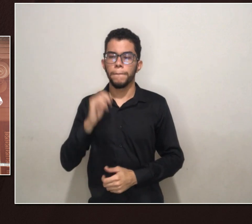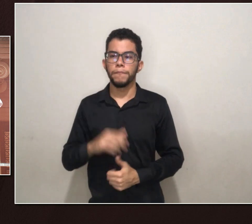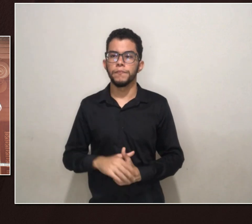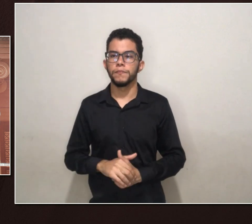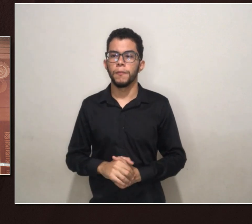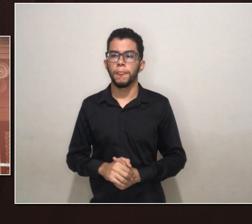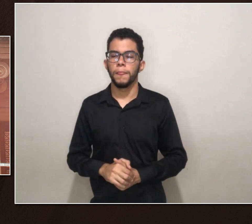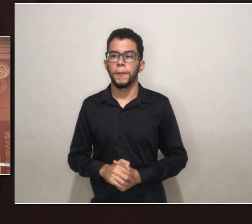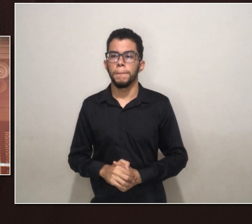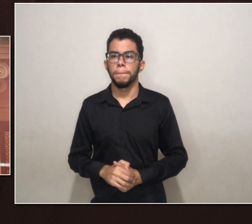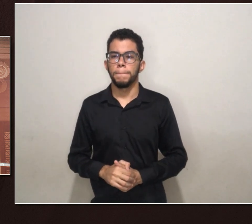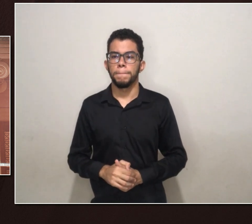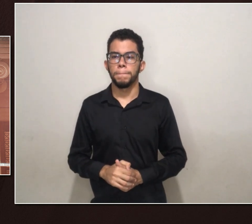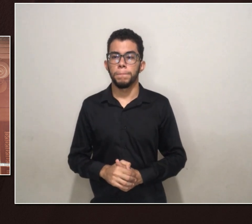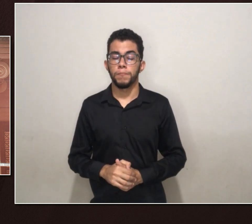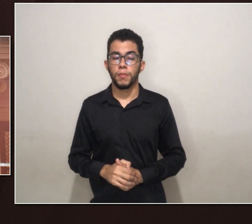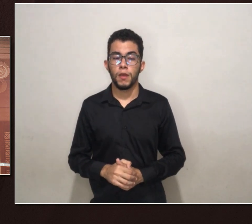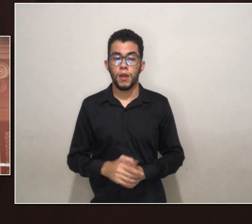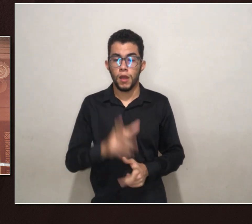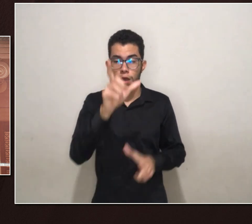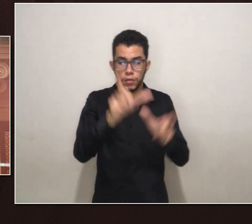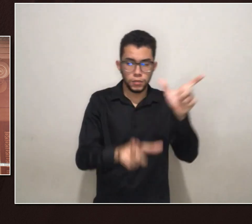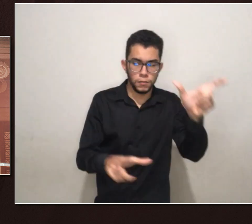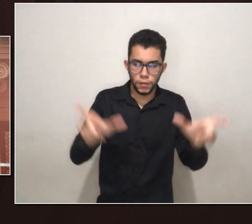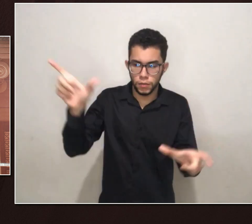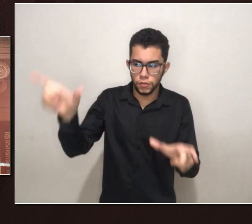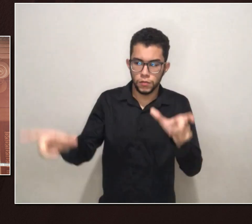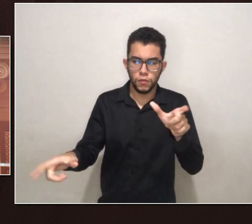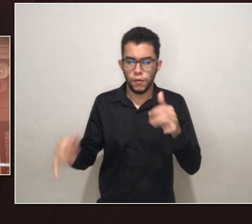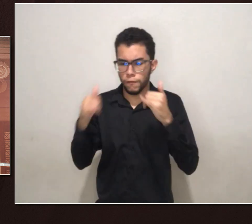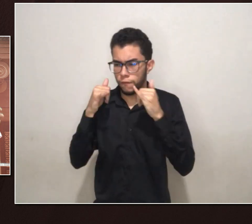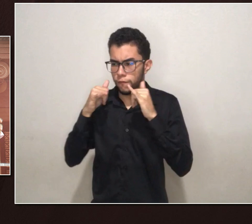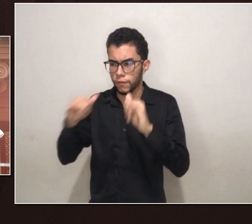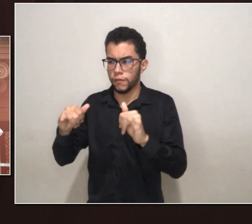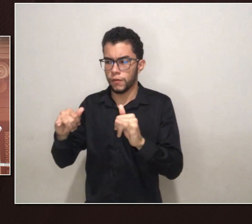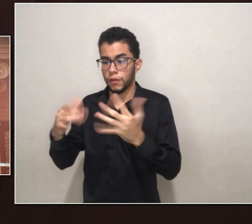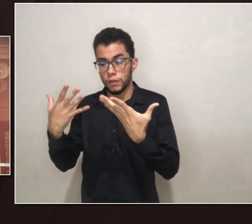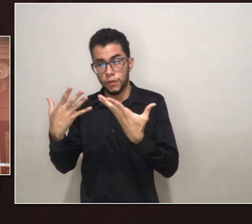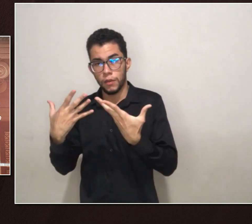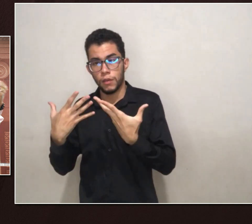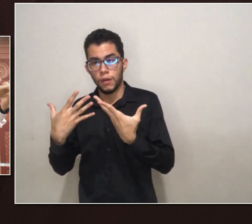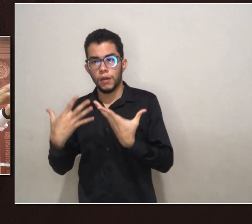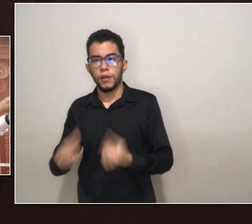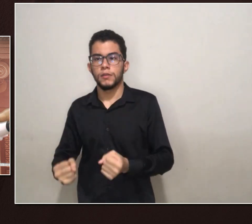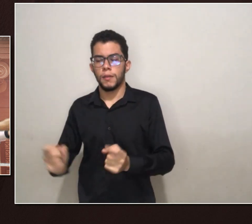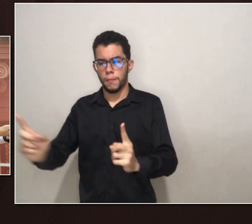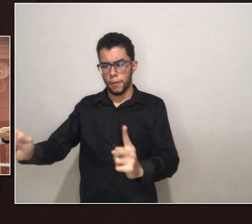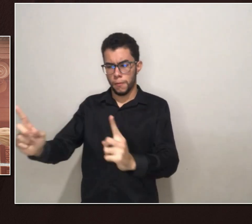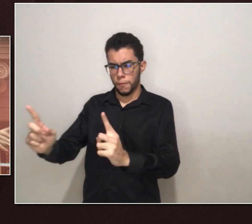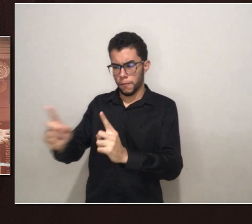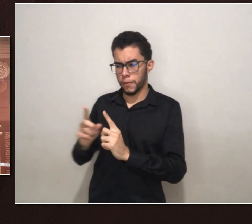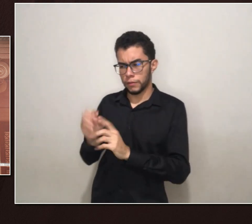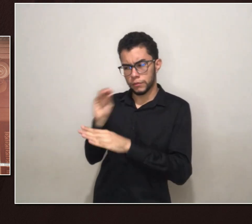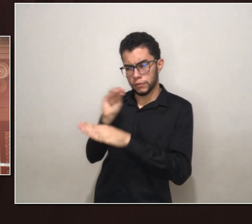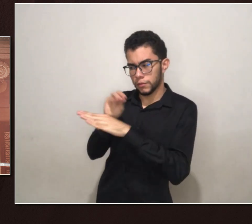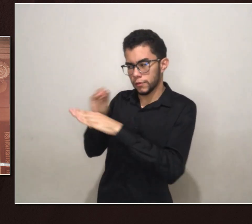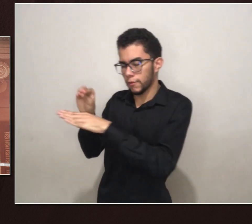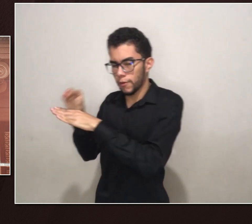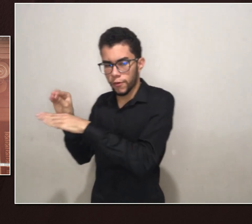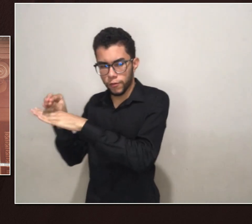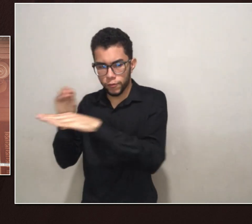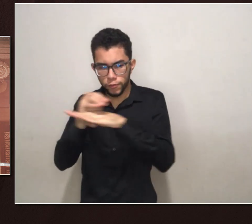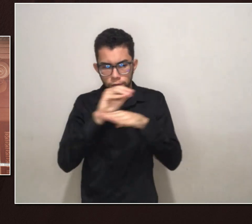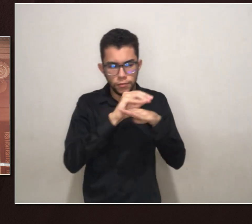os contatos deixados pelos comportores de Inam, pelo Avança Jovem, pelos irmãos que fazem contatos nas ruas.